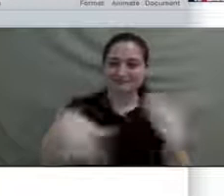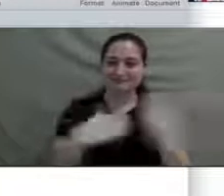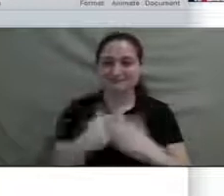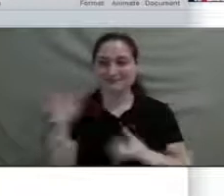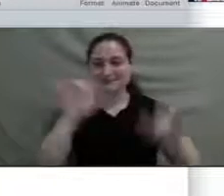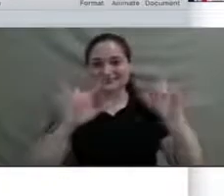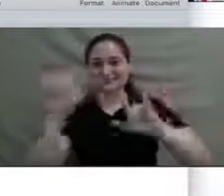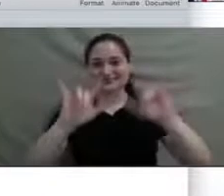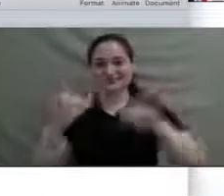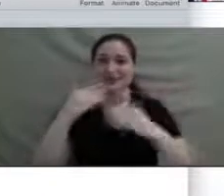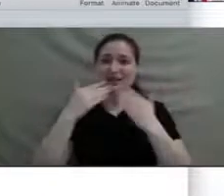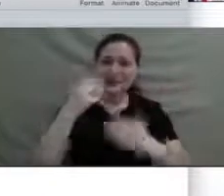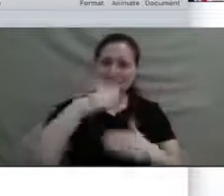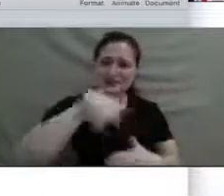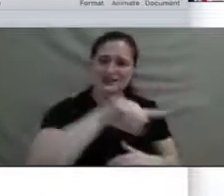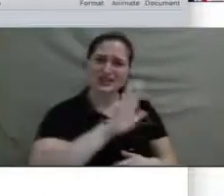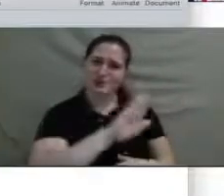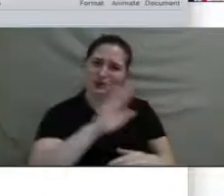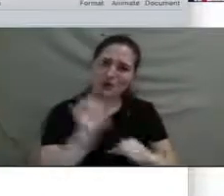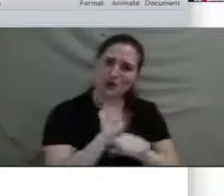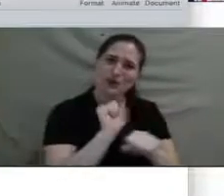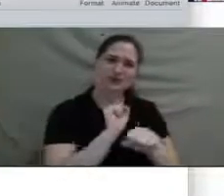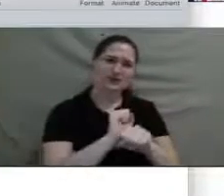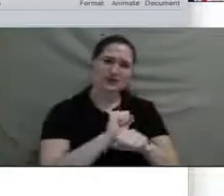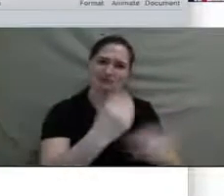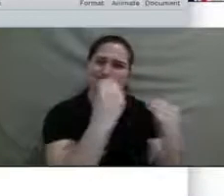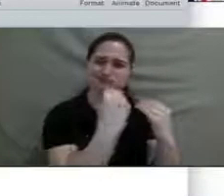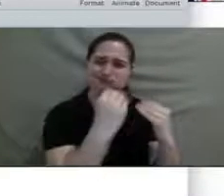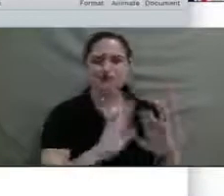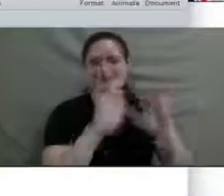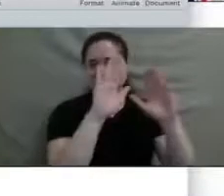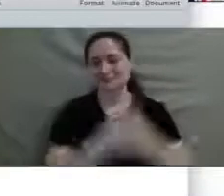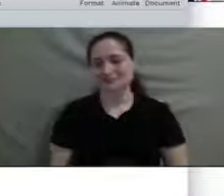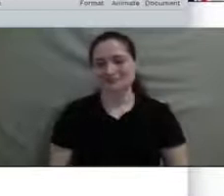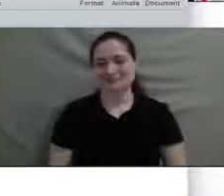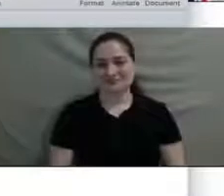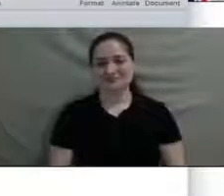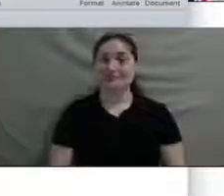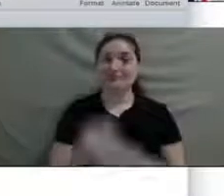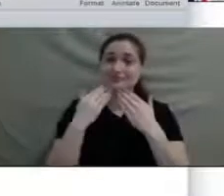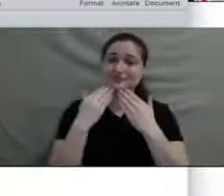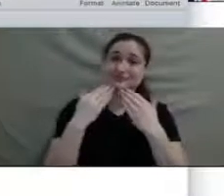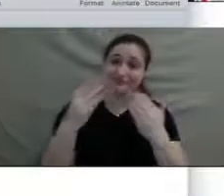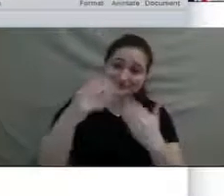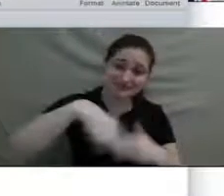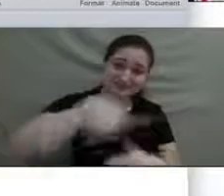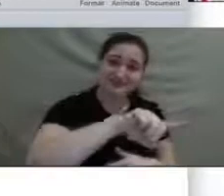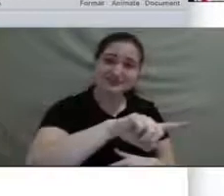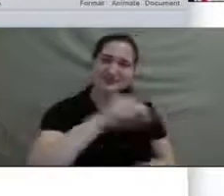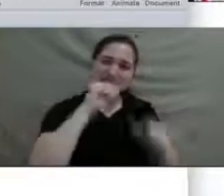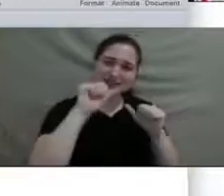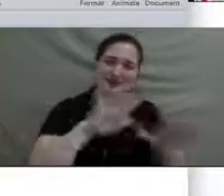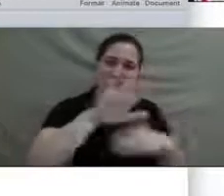Gracias a ustedes por el servicio y la información. Amén. Gracias a ustedes,